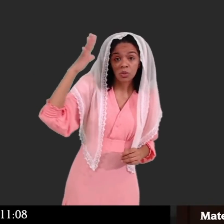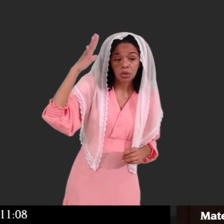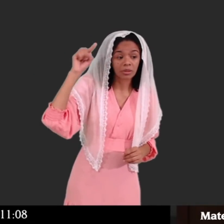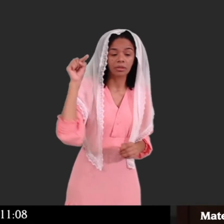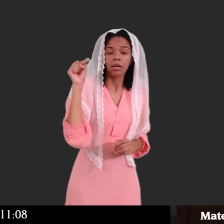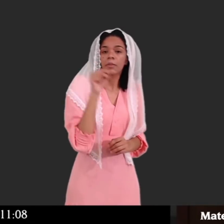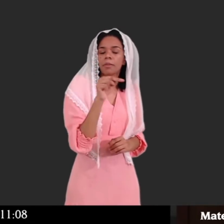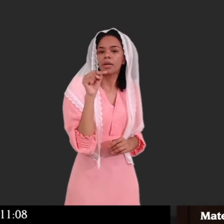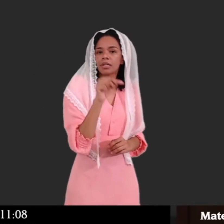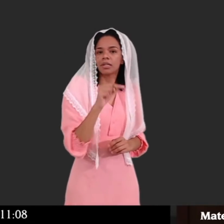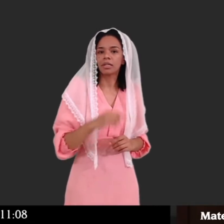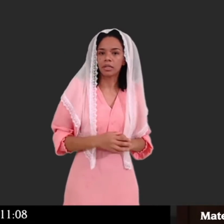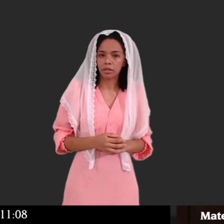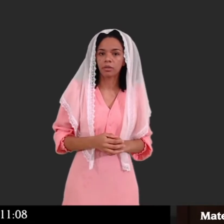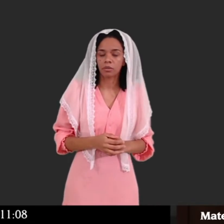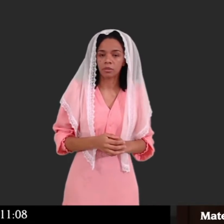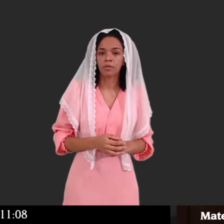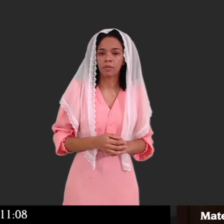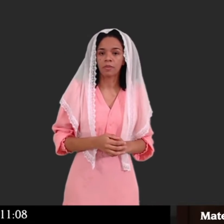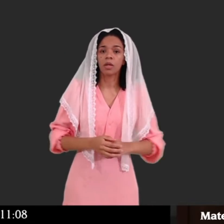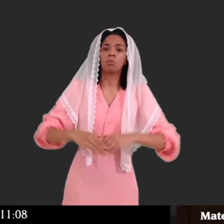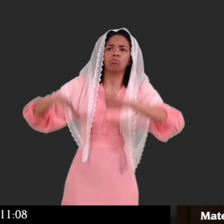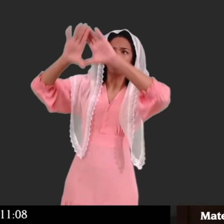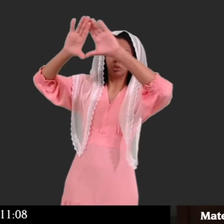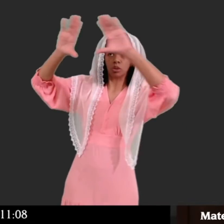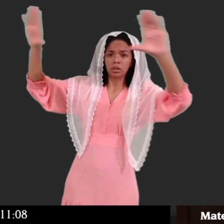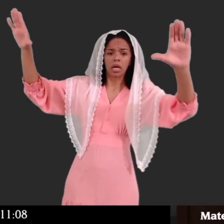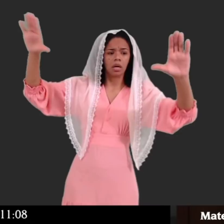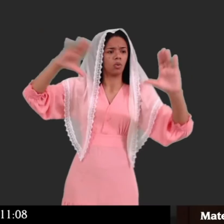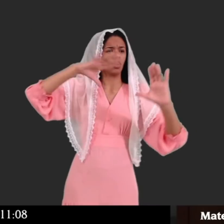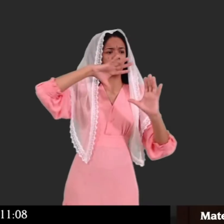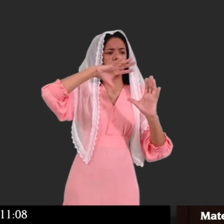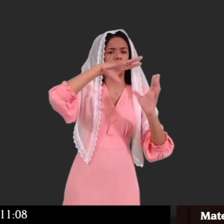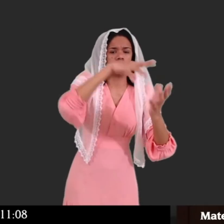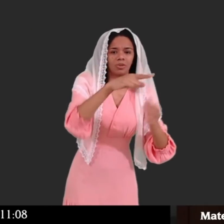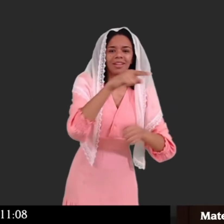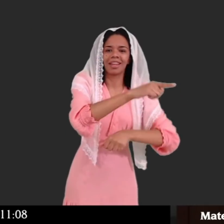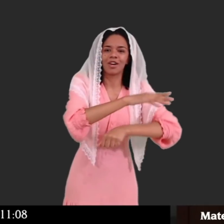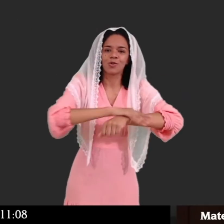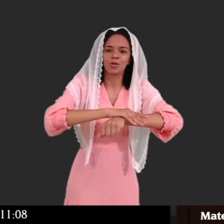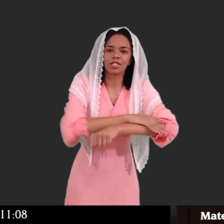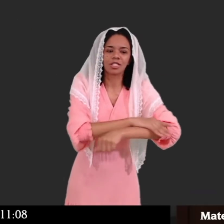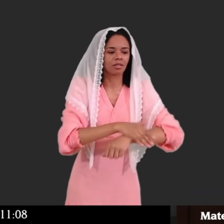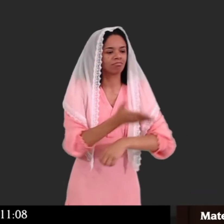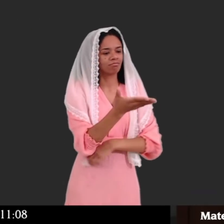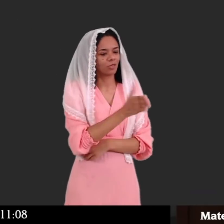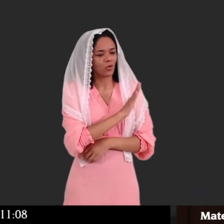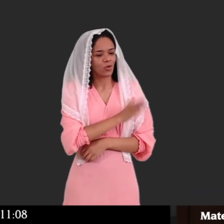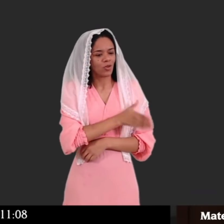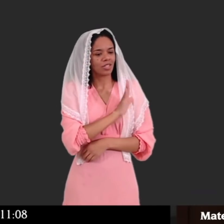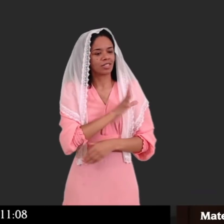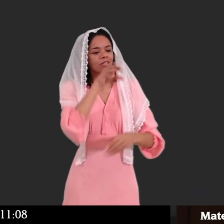celestial, quem sabe até para a corte caída. Veja o que está no coração do meu servo Jacó, veja o que está